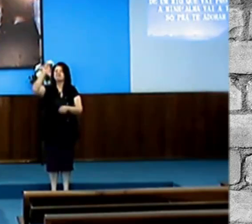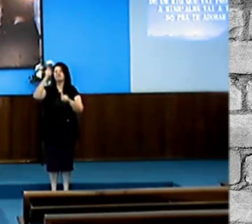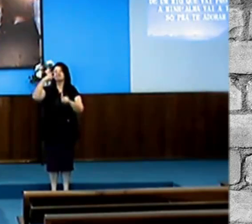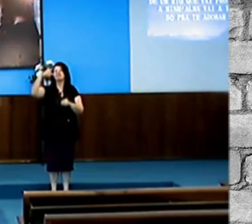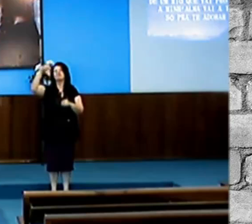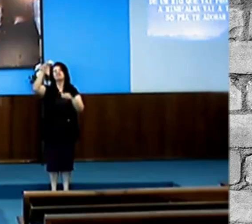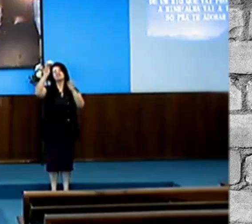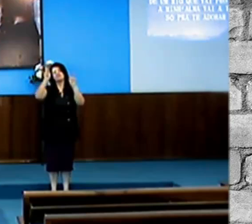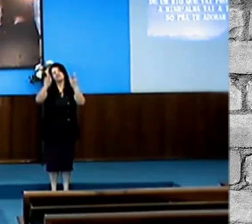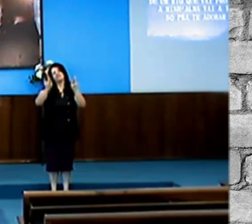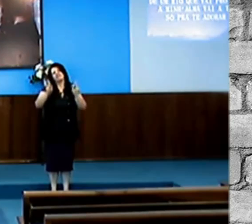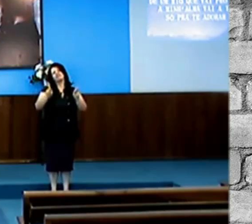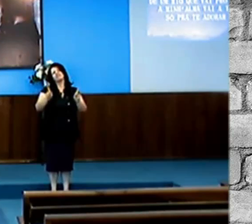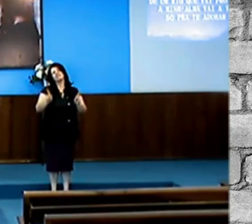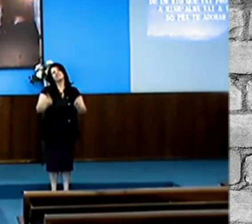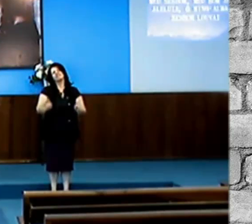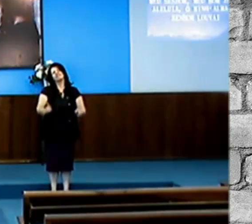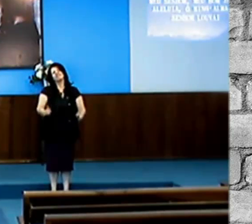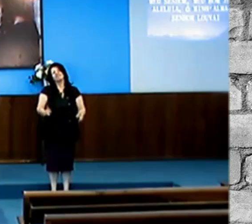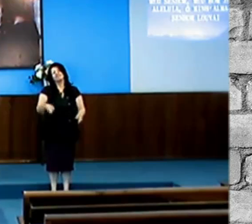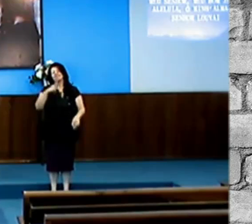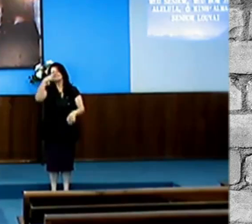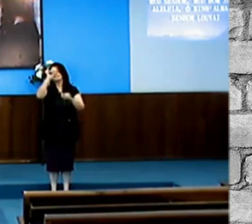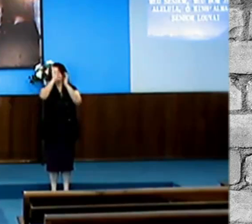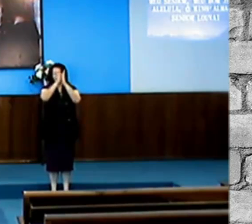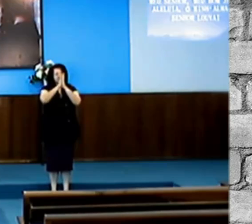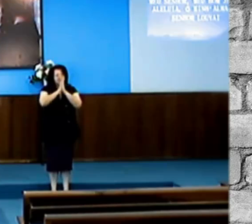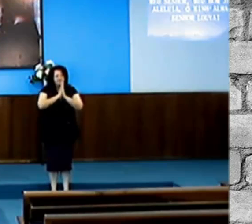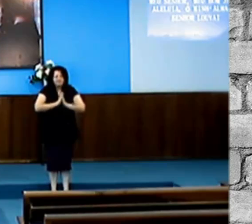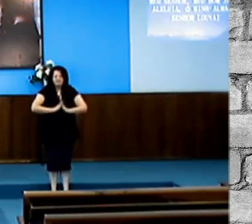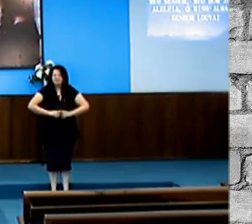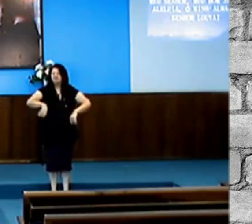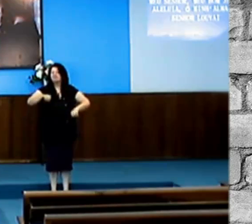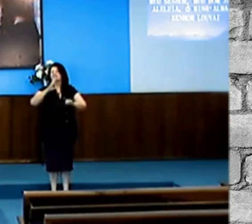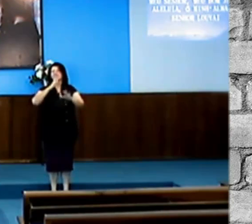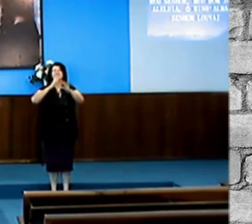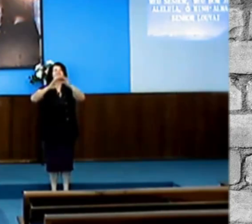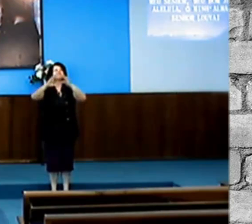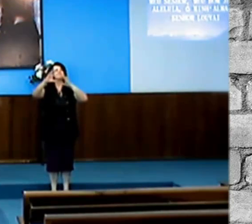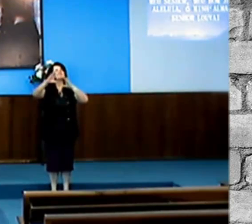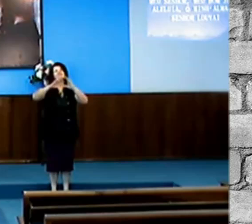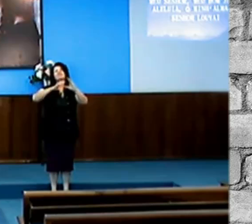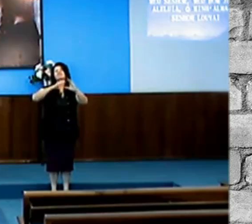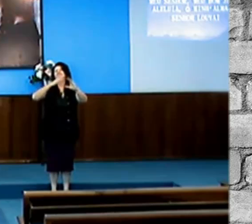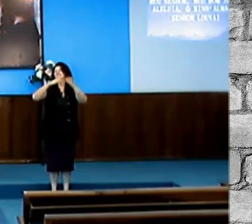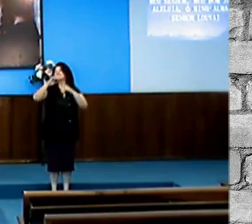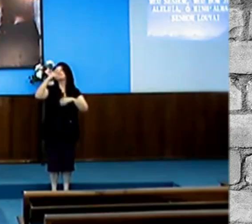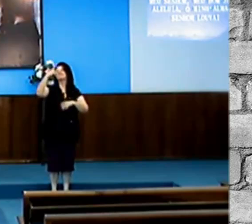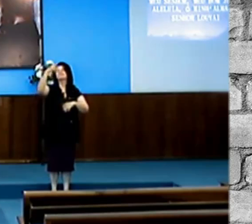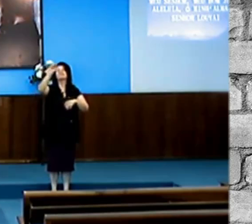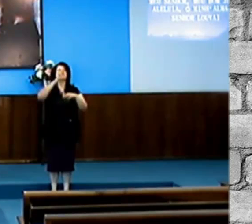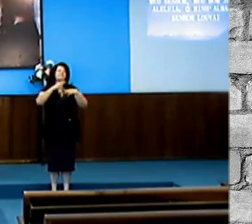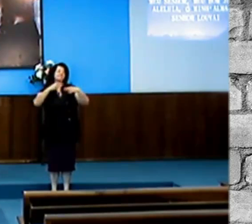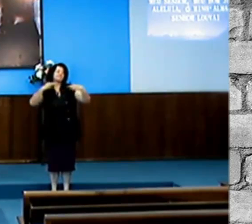ti, só pra te adorar e cantar tua bondade,